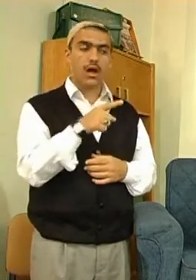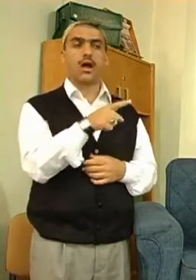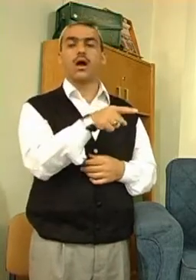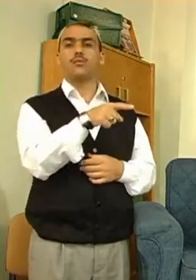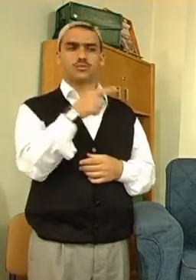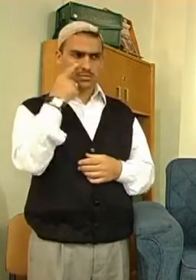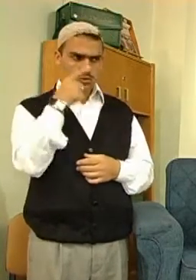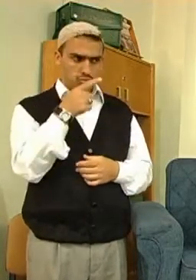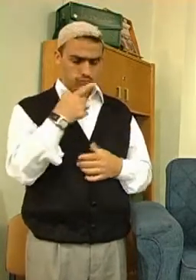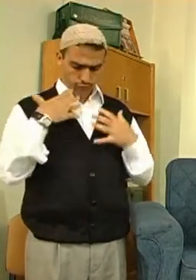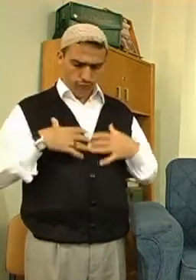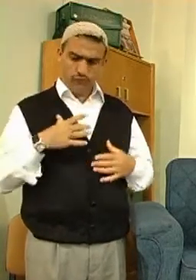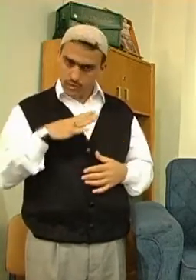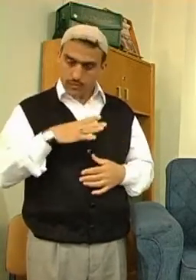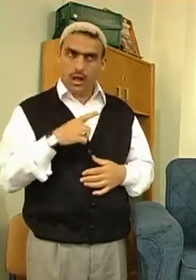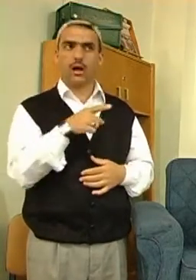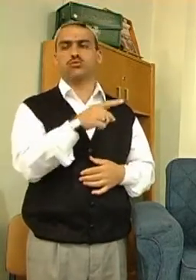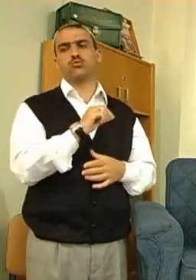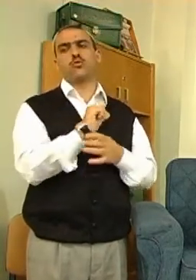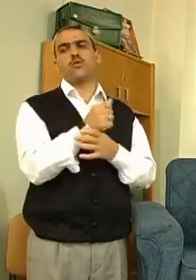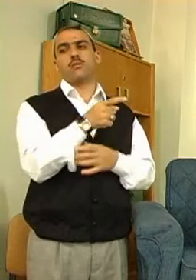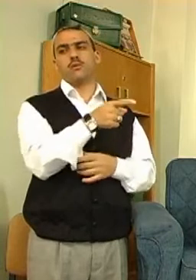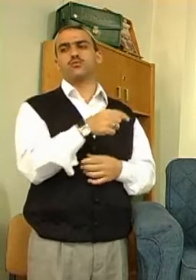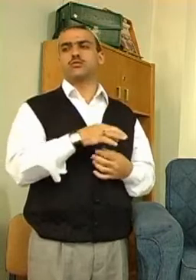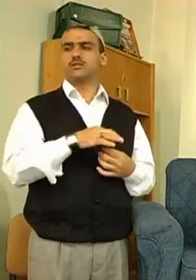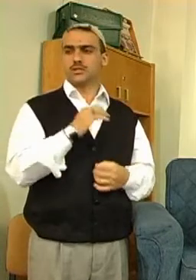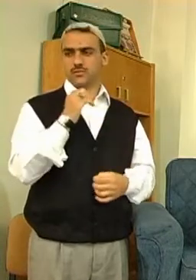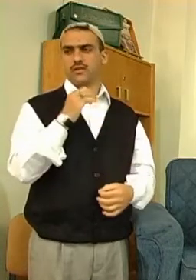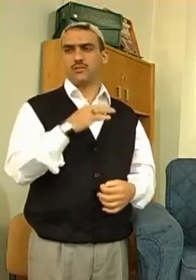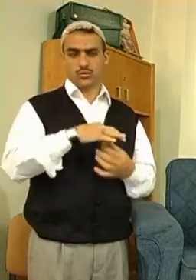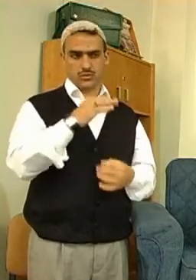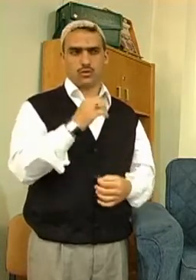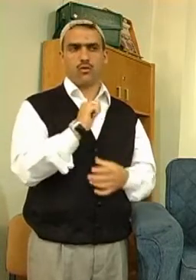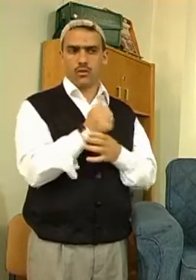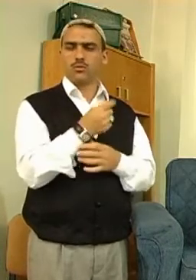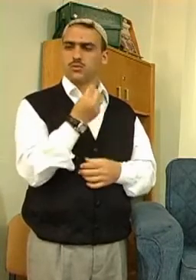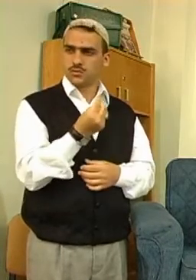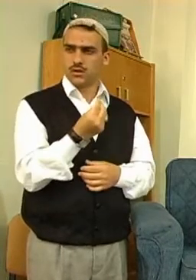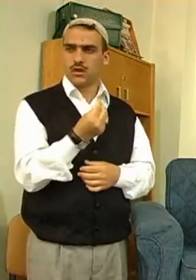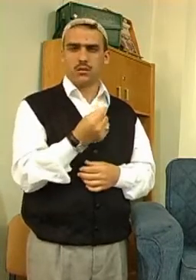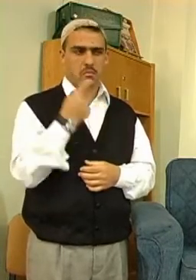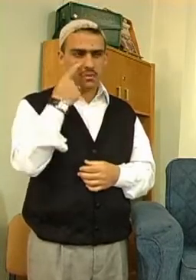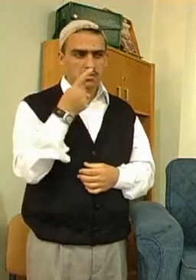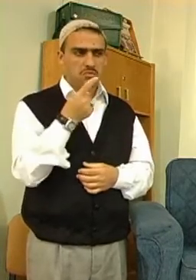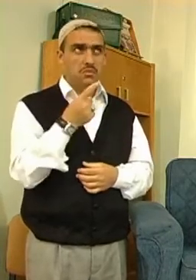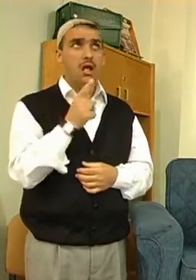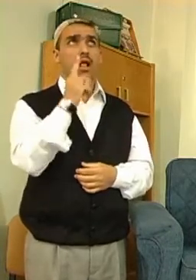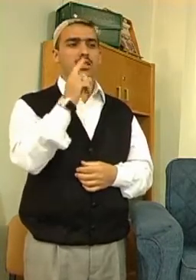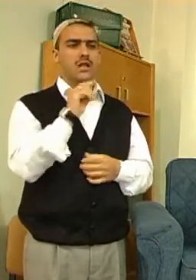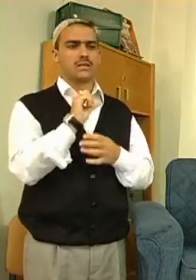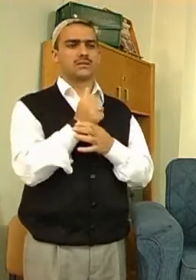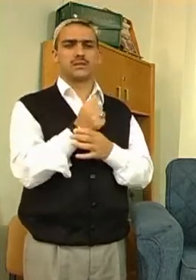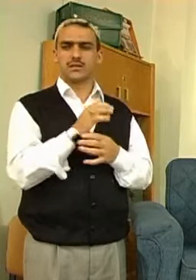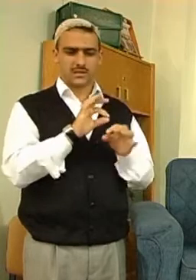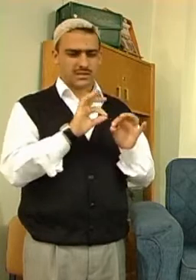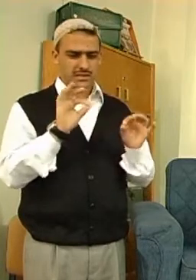Evet. İnsanda bütün esma tecelli etmiş. Bütün esma. Şimdi mahlukatın güzellikleri,